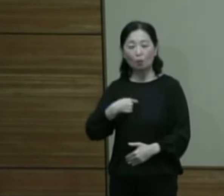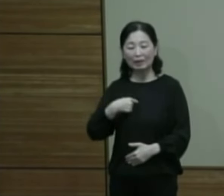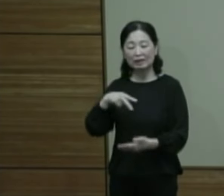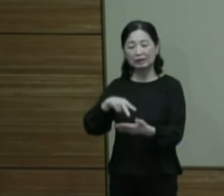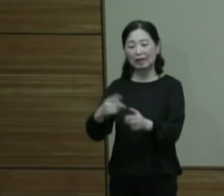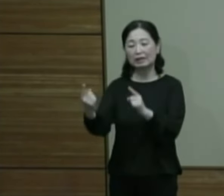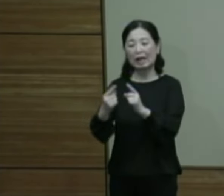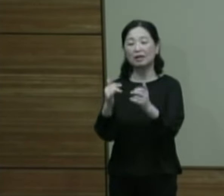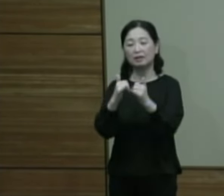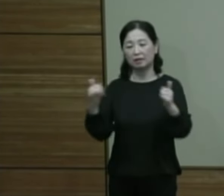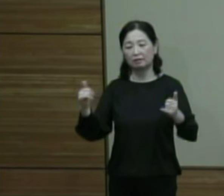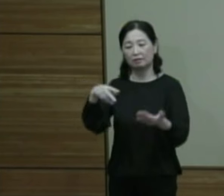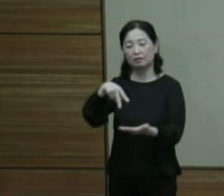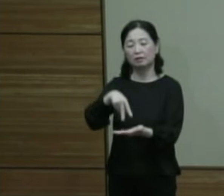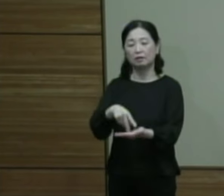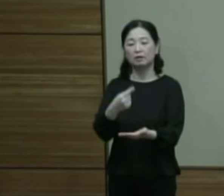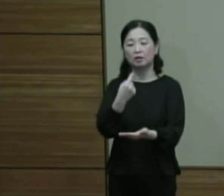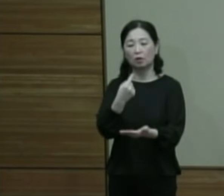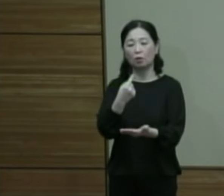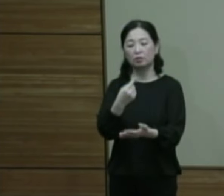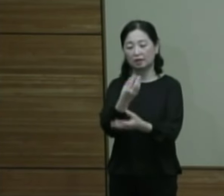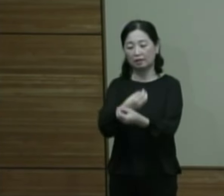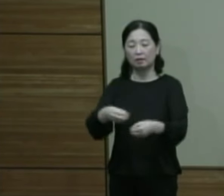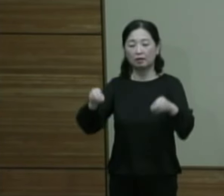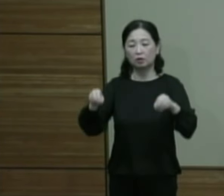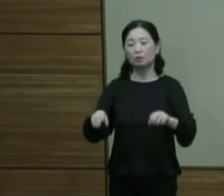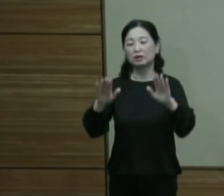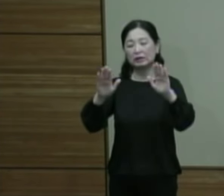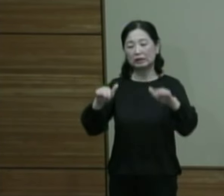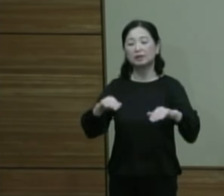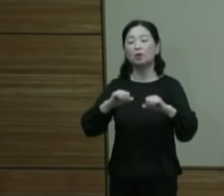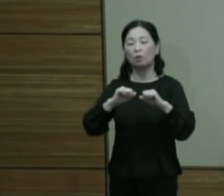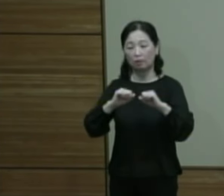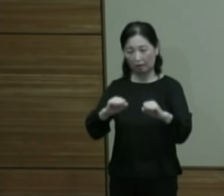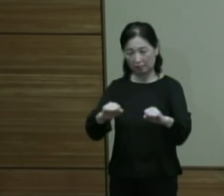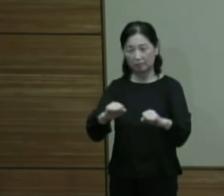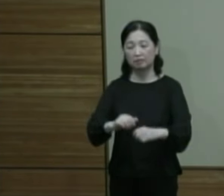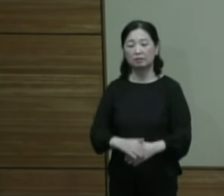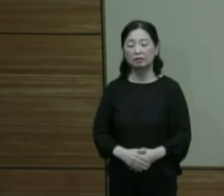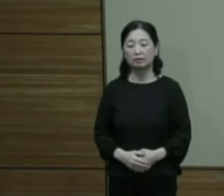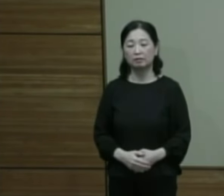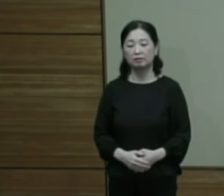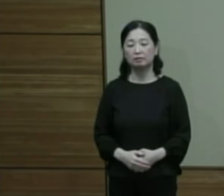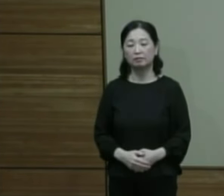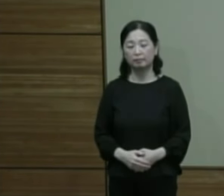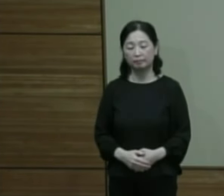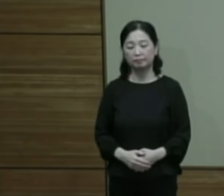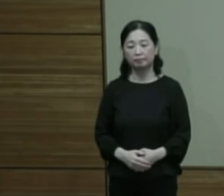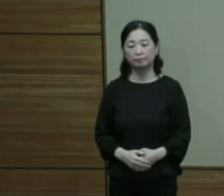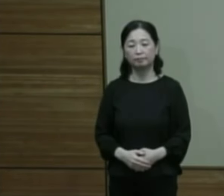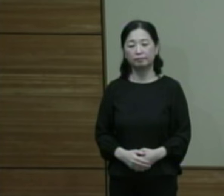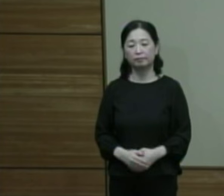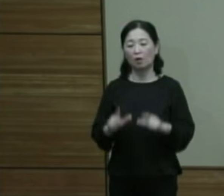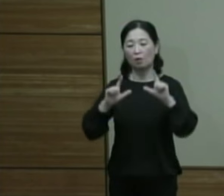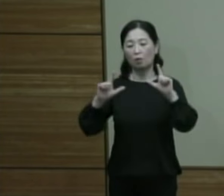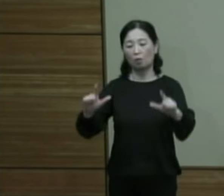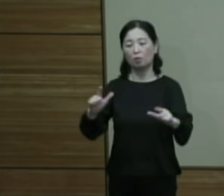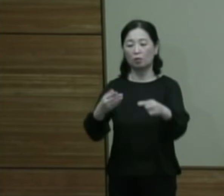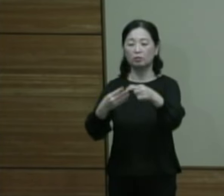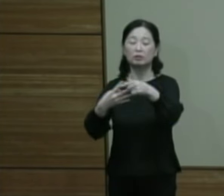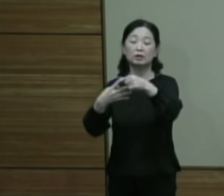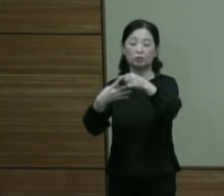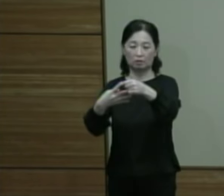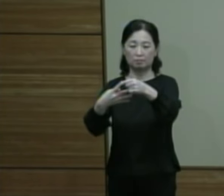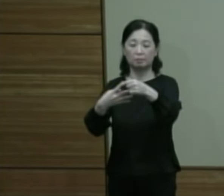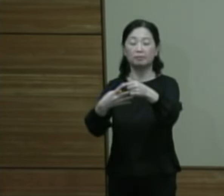で調印式を行いたいと思っております。これが一つ目のご報告発表事項であります